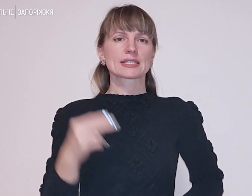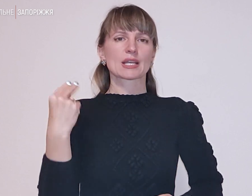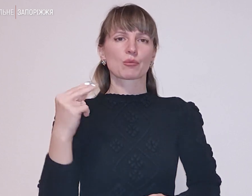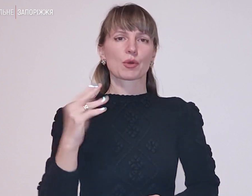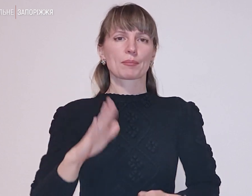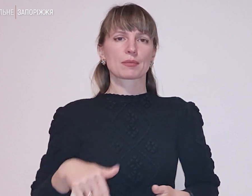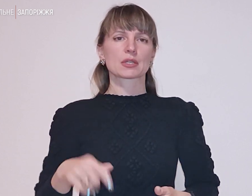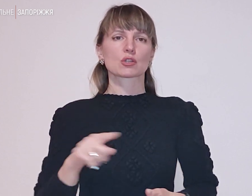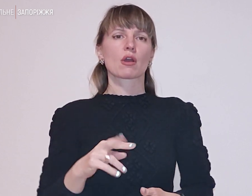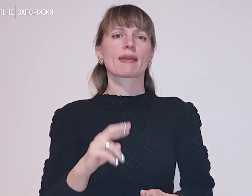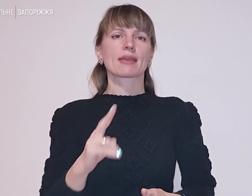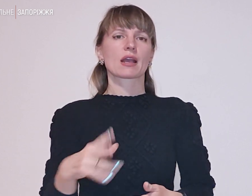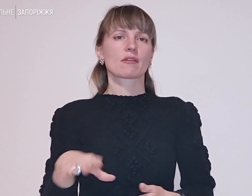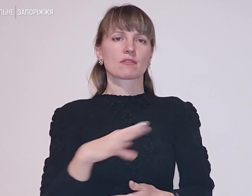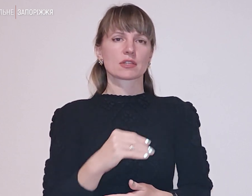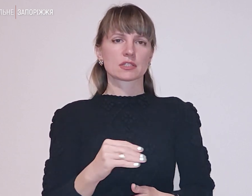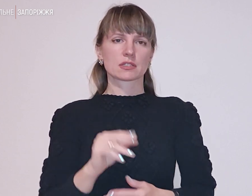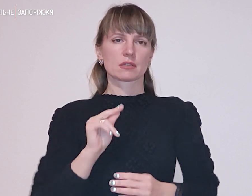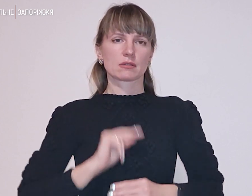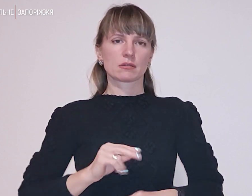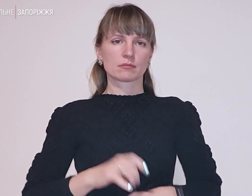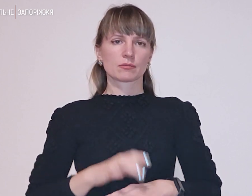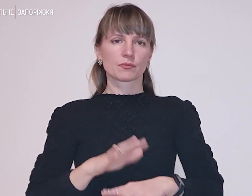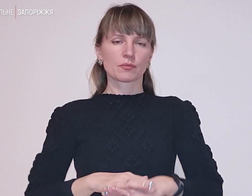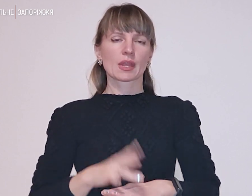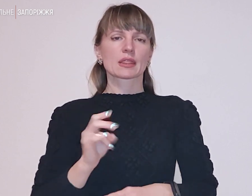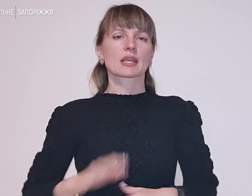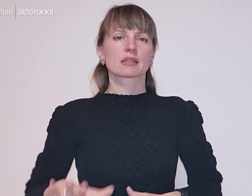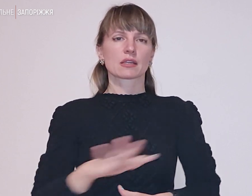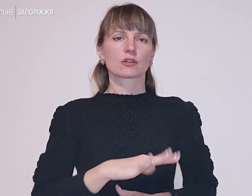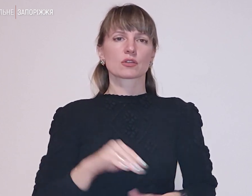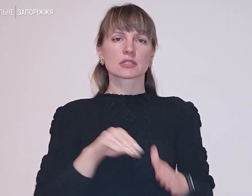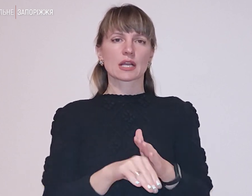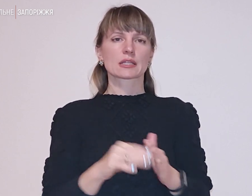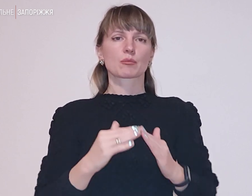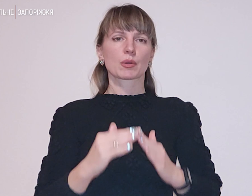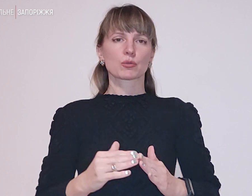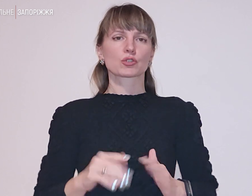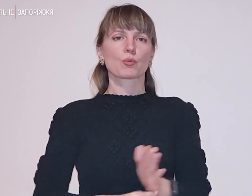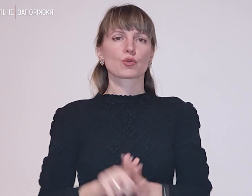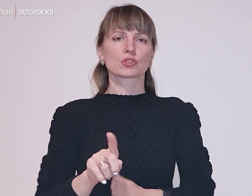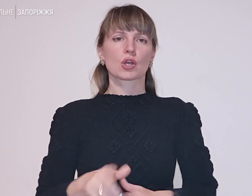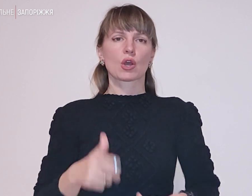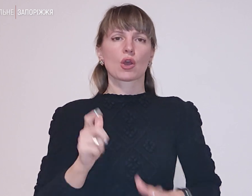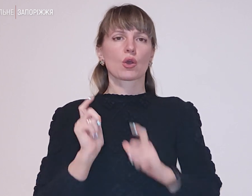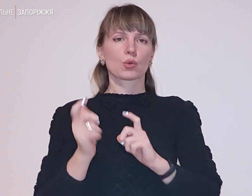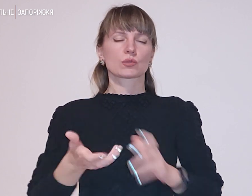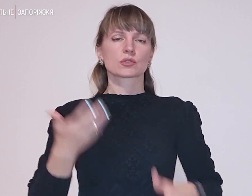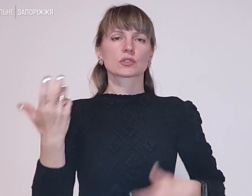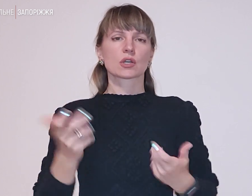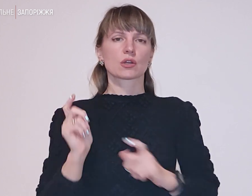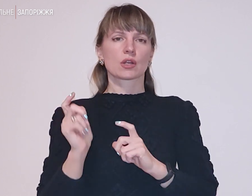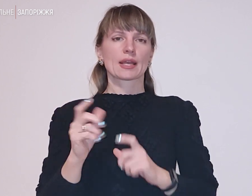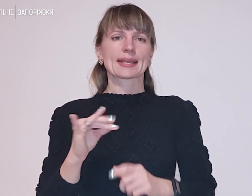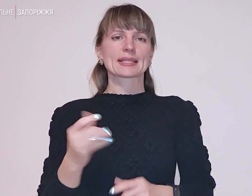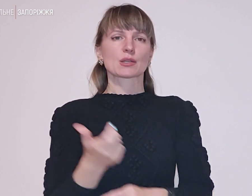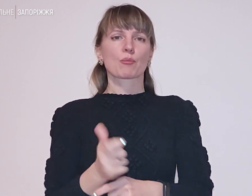після того, як все опрацюємо. На території складських приміщень починають розвантажувати вантажівку з понад